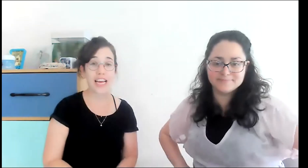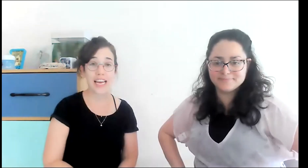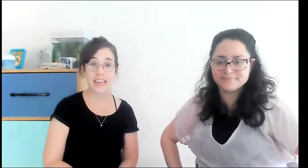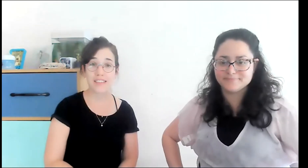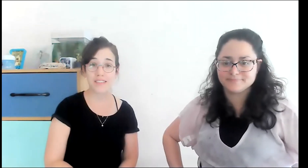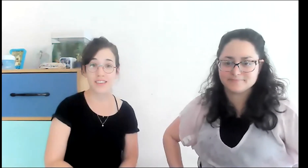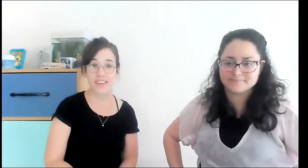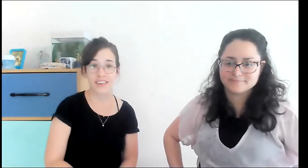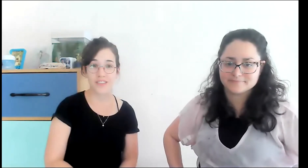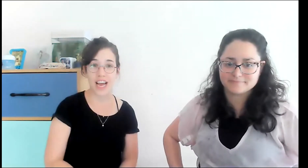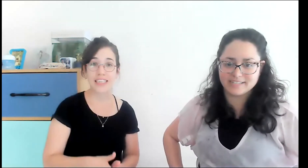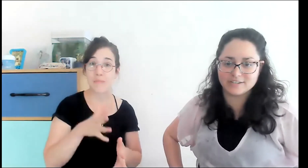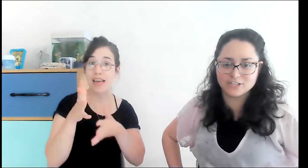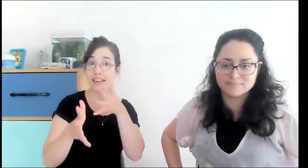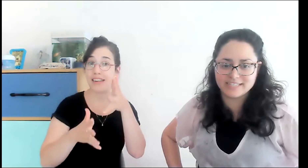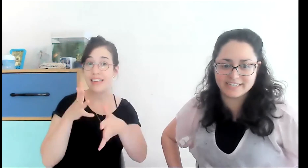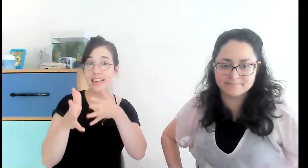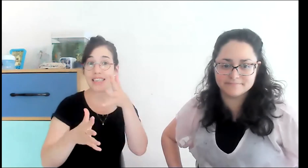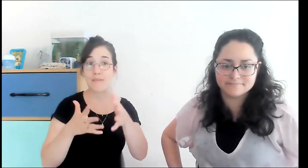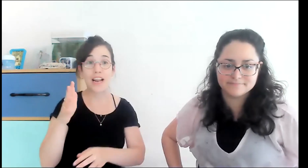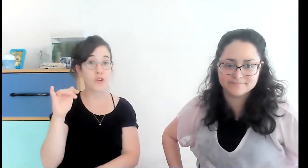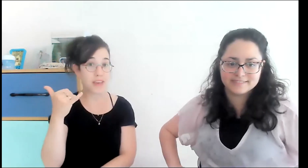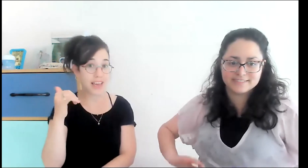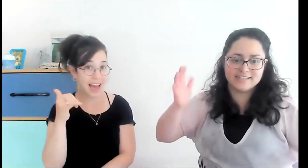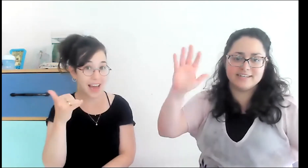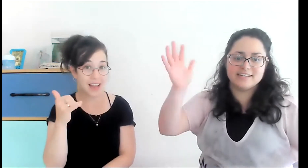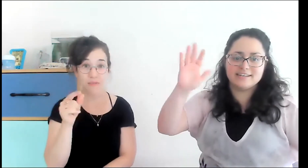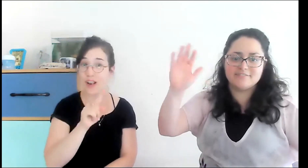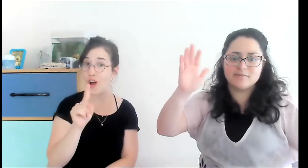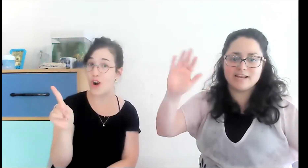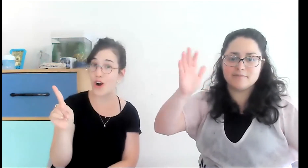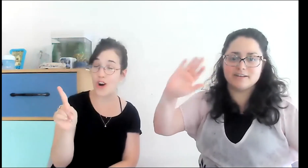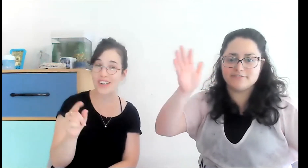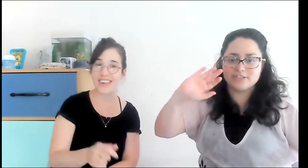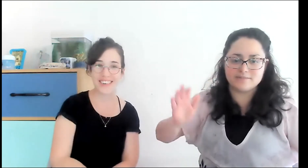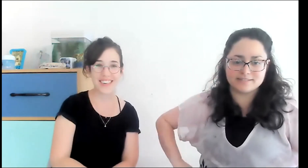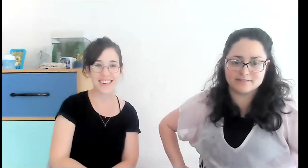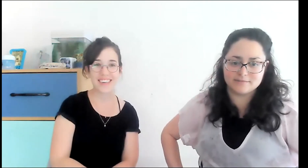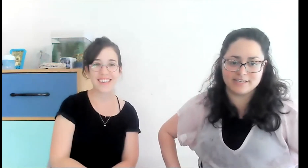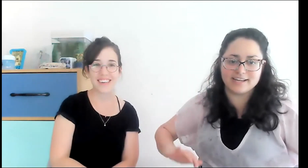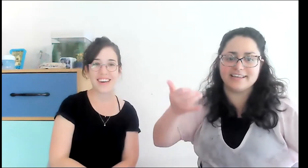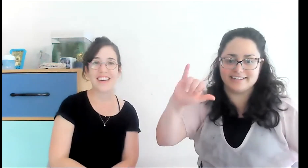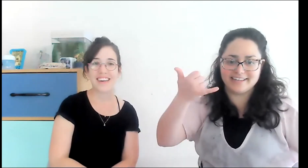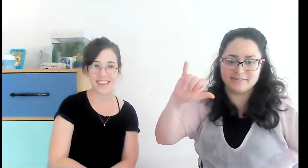על כל אלה? מכירות, מכירים? לסמן לנו עם כן, נאווה מנפפת שהיא מכירה, הנה, כן,